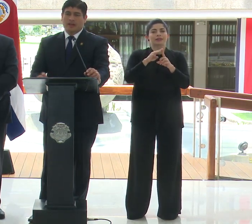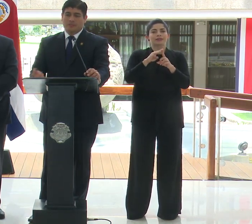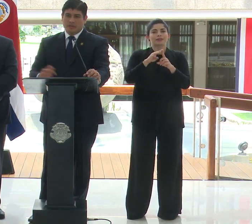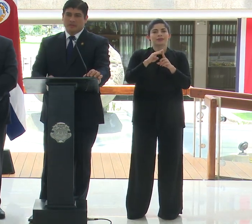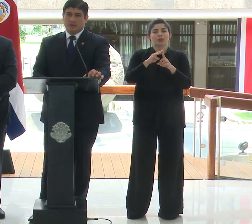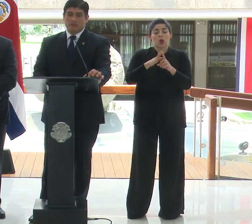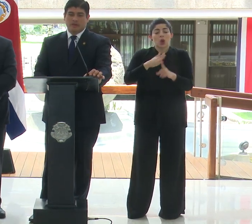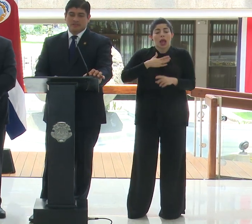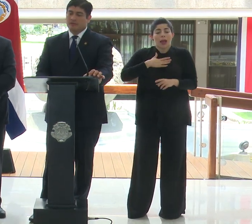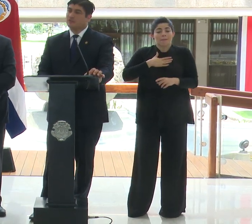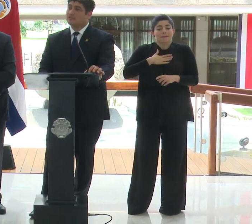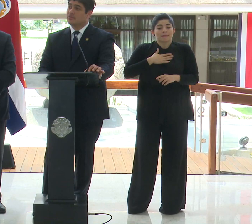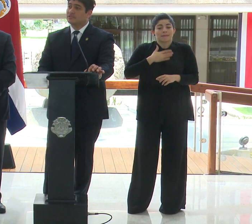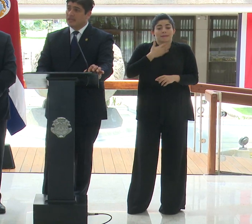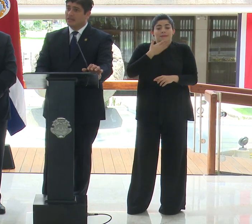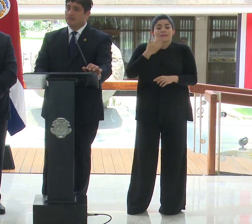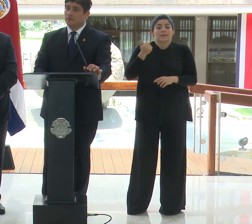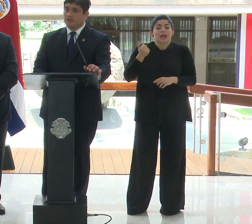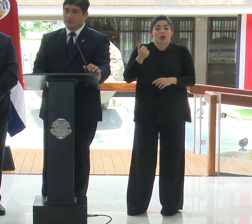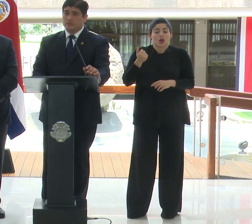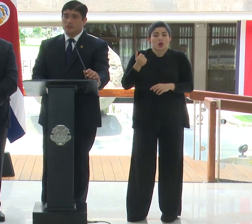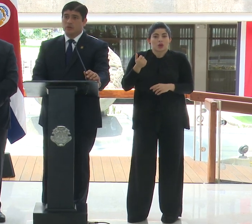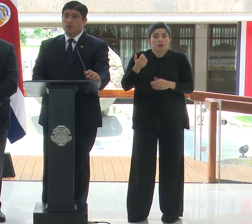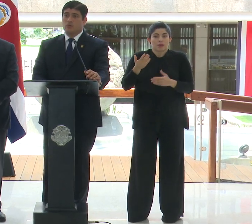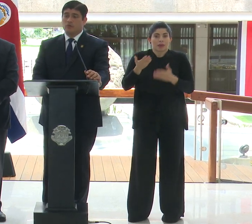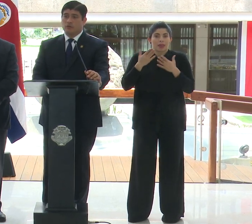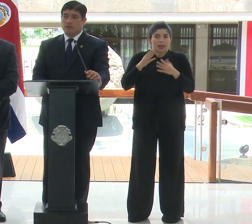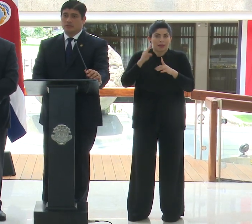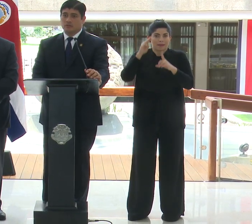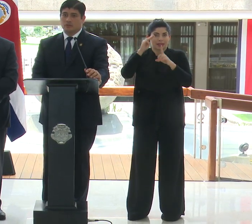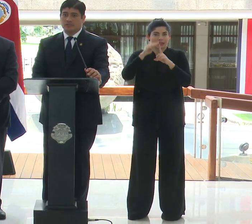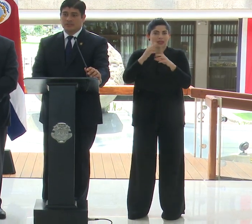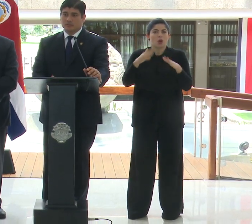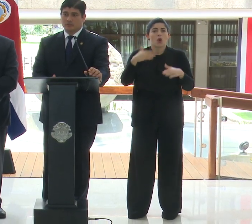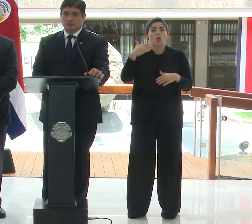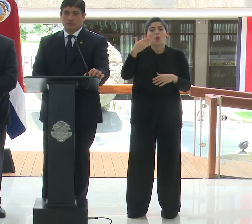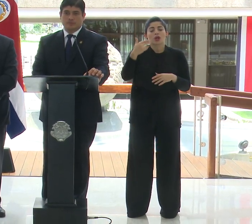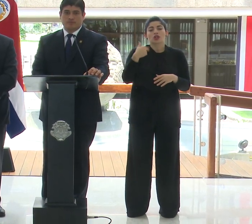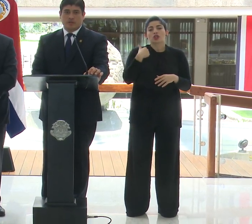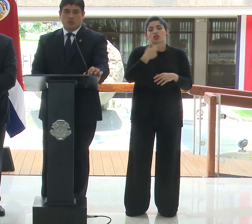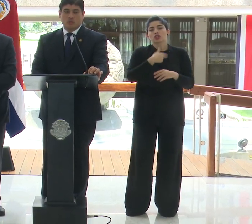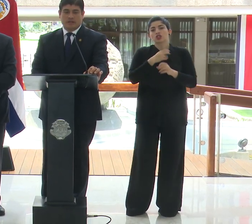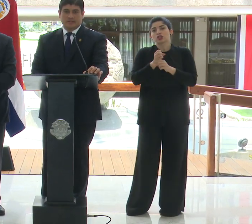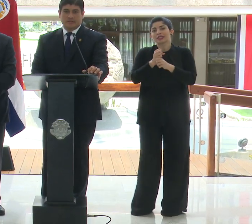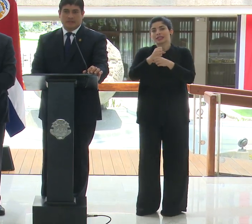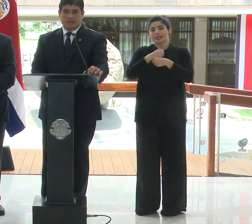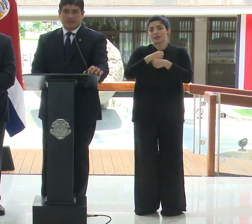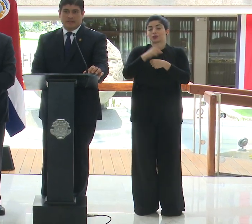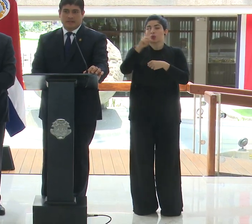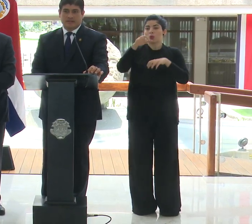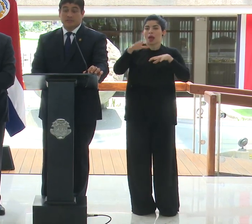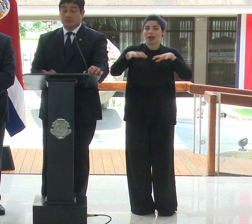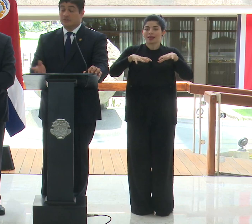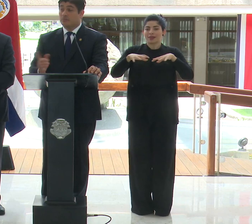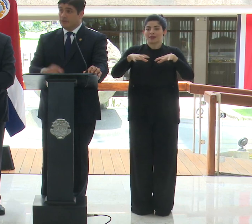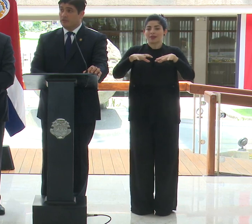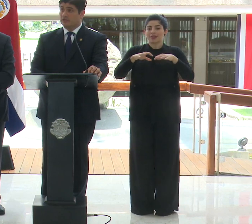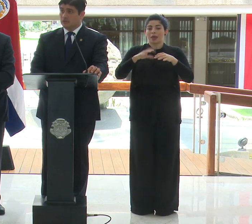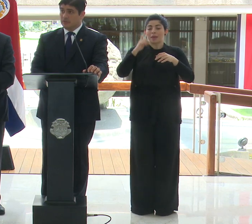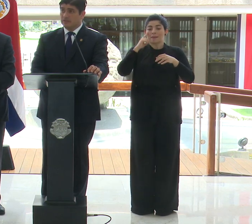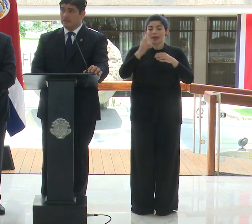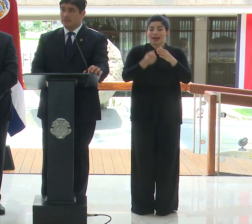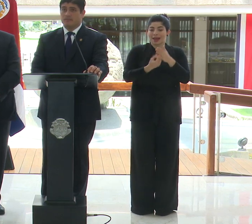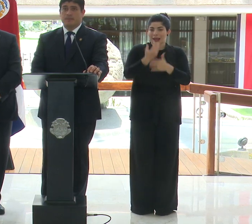lo que a mí mejor me ha llevado ese mensaje, por ejemplo, fue cuando hicimos una actividad en relación de